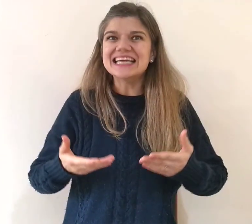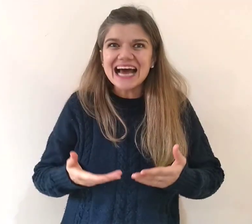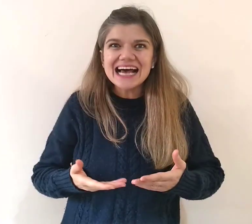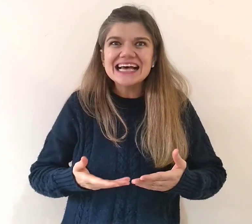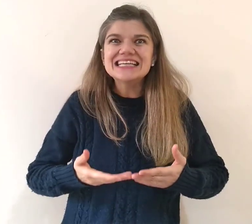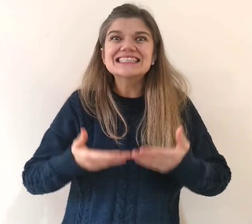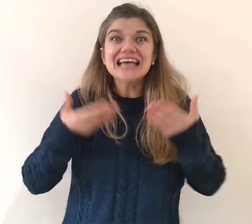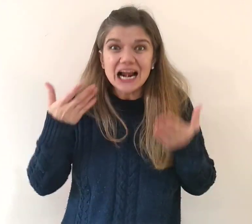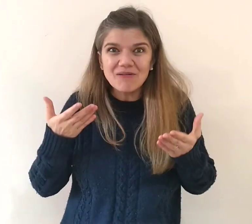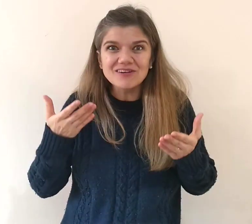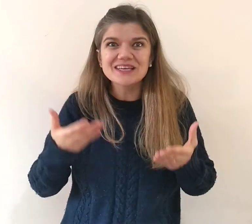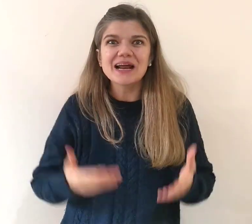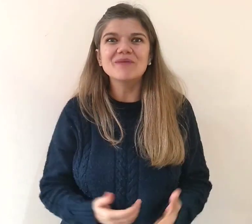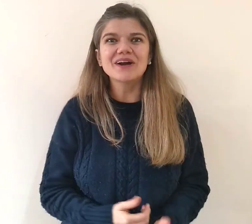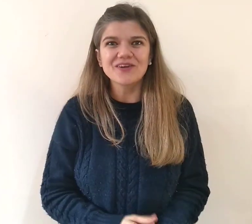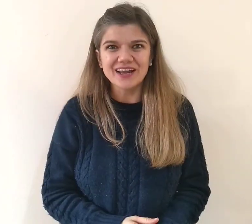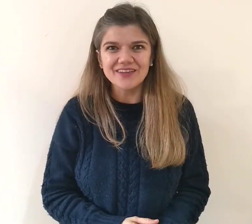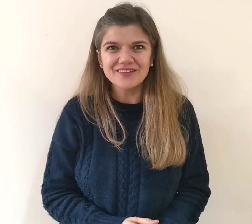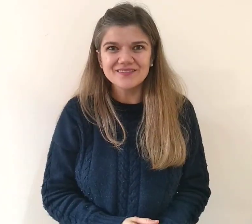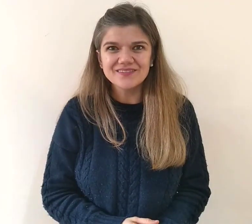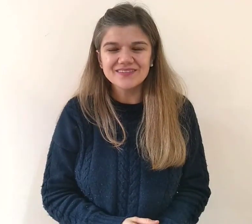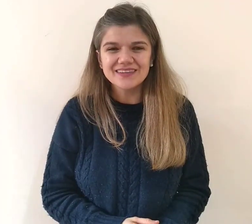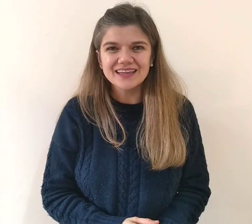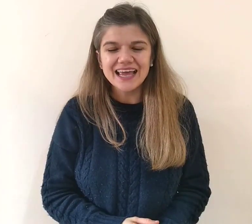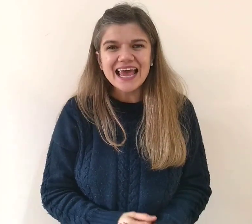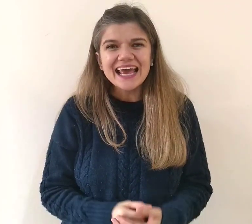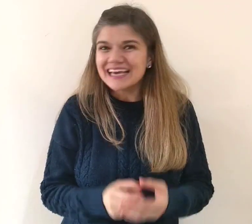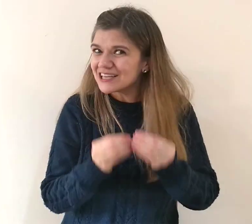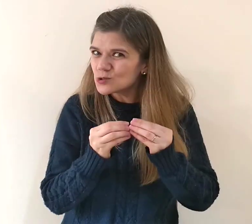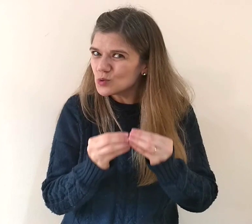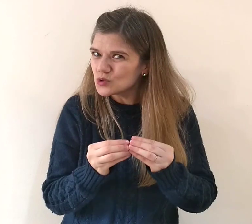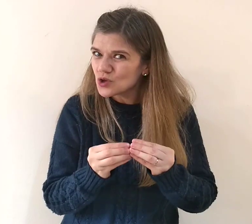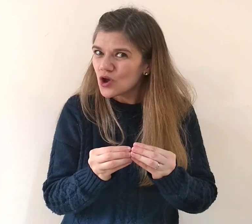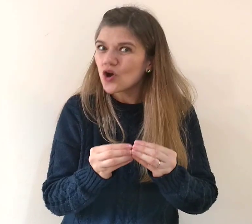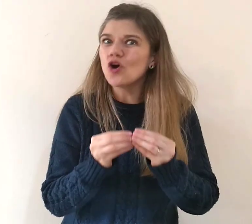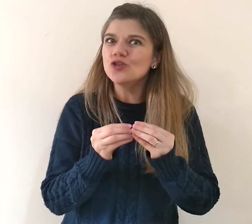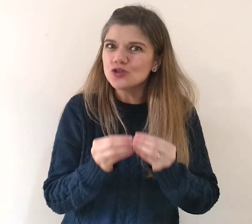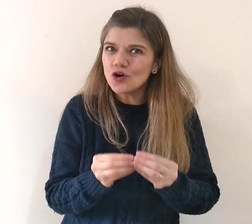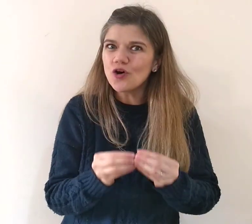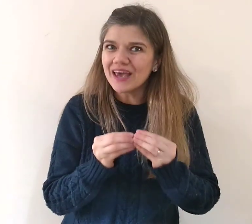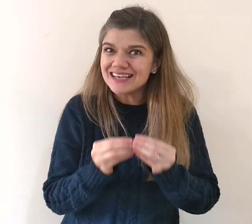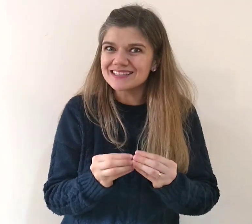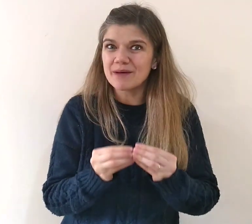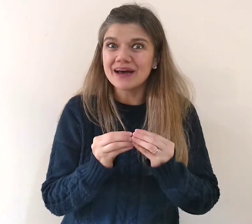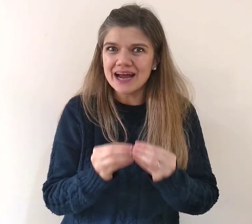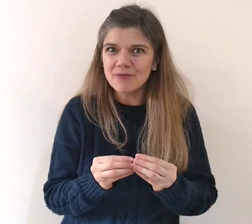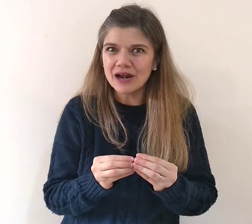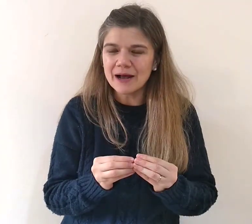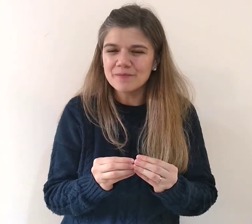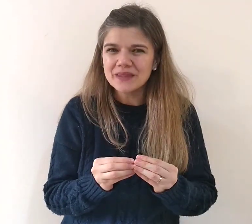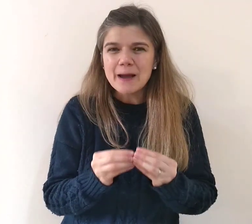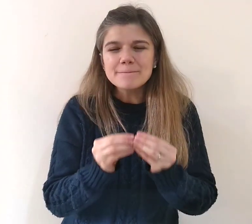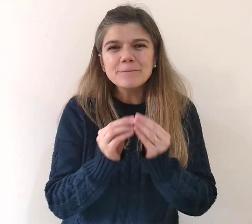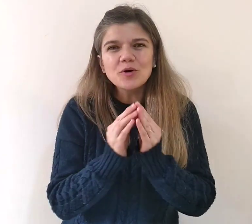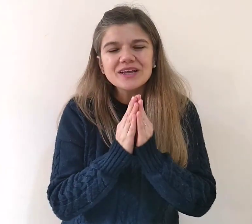será salvo, será perdonado. Jesús contó esta parábola